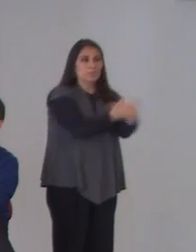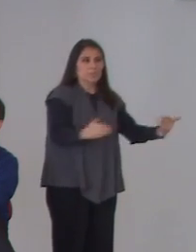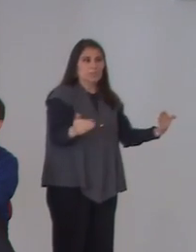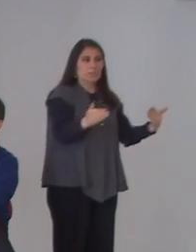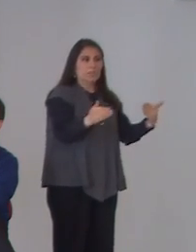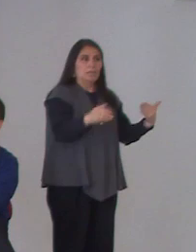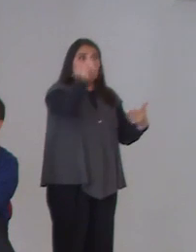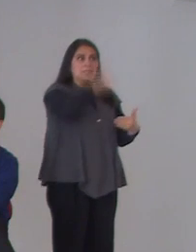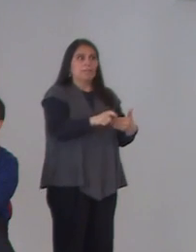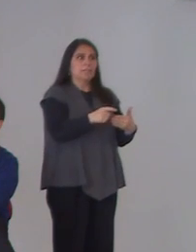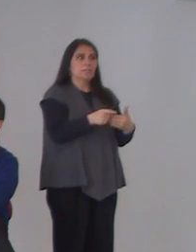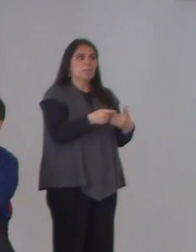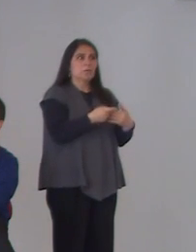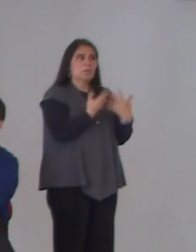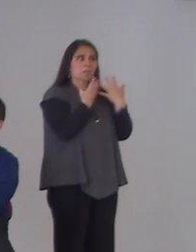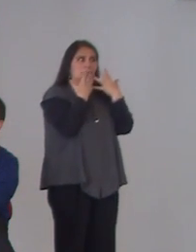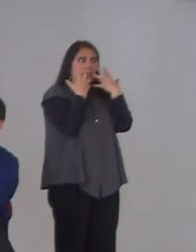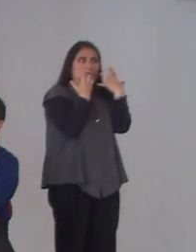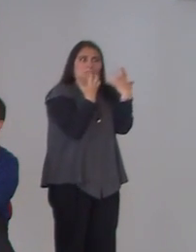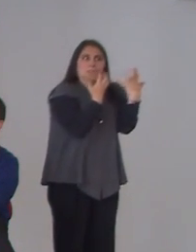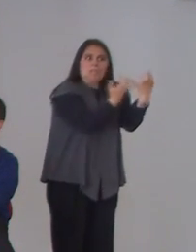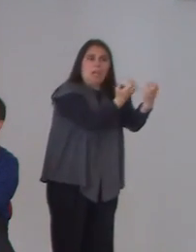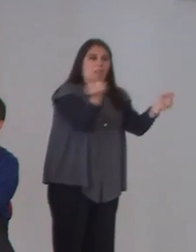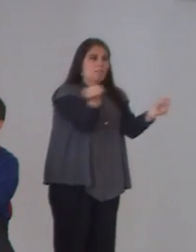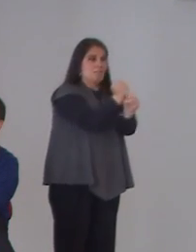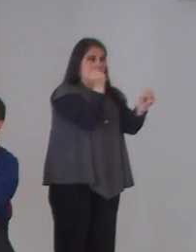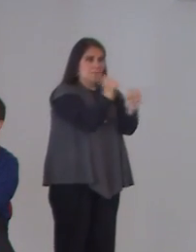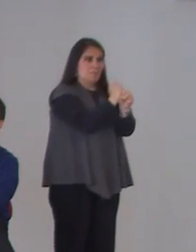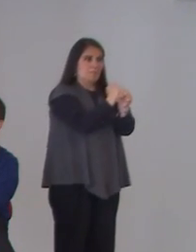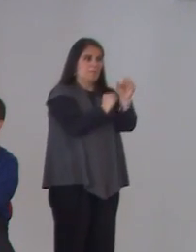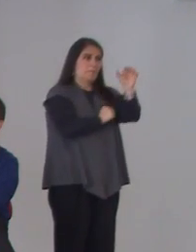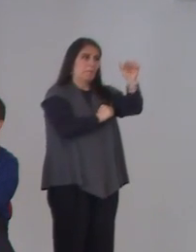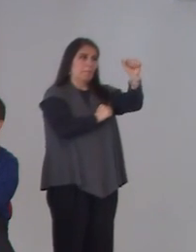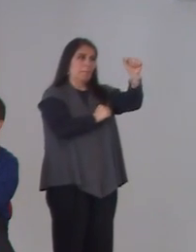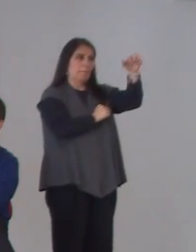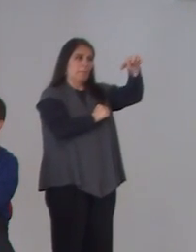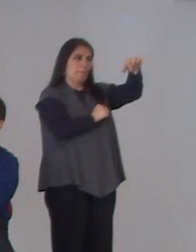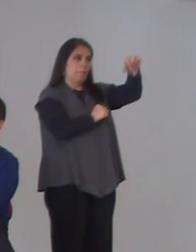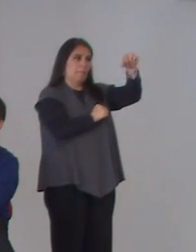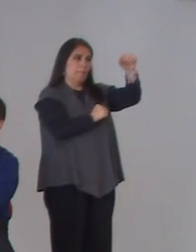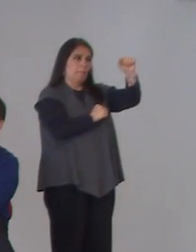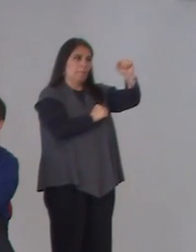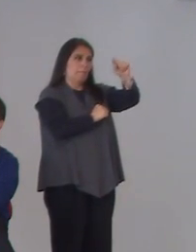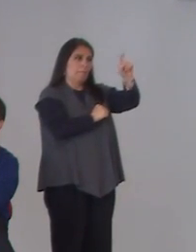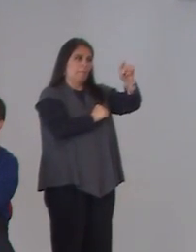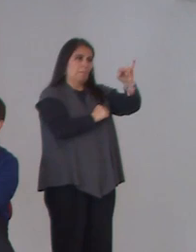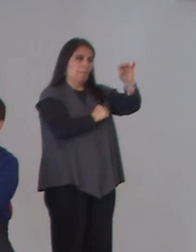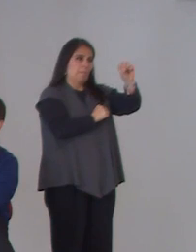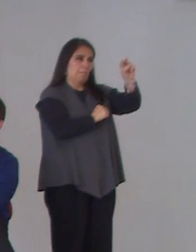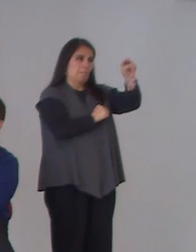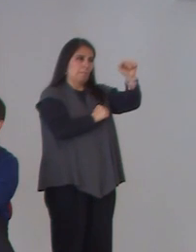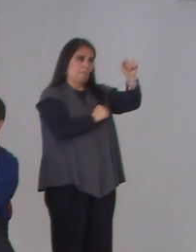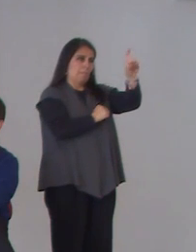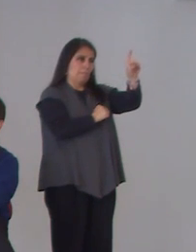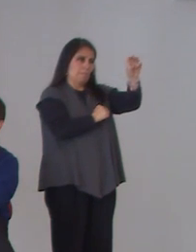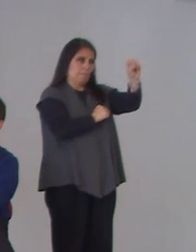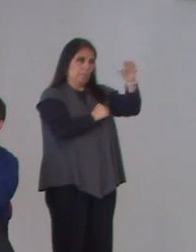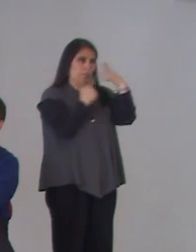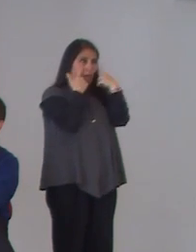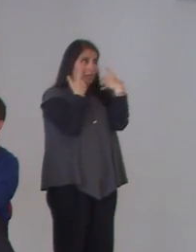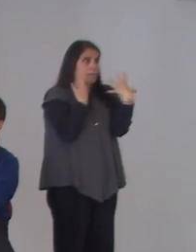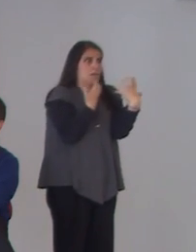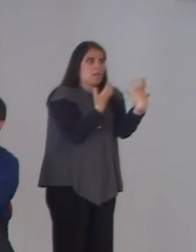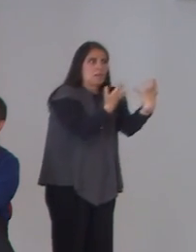infantil se apasionen. Cuando uno es apasionado por el tema de la educación infantil, le surgen miles de